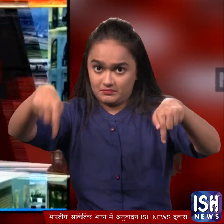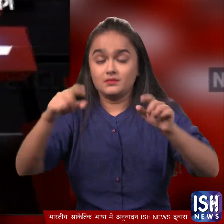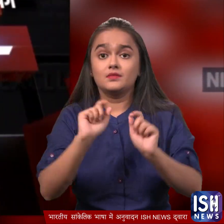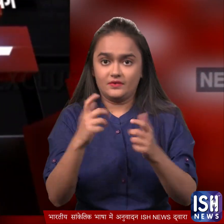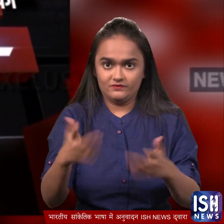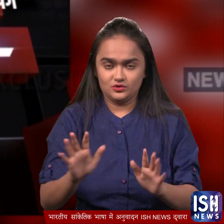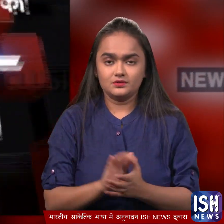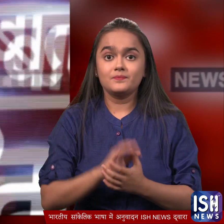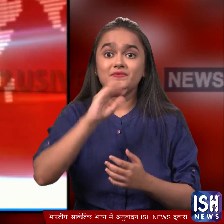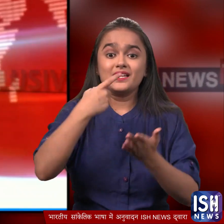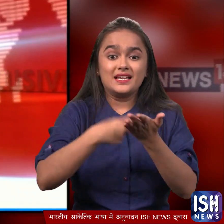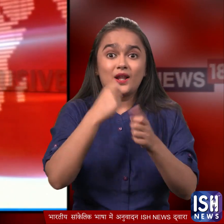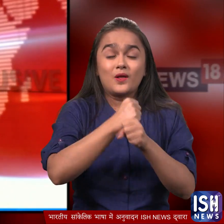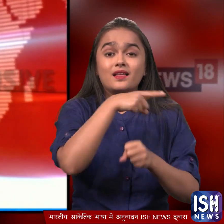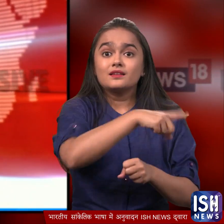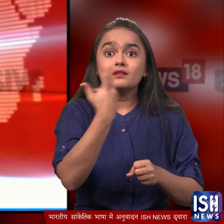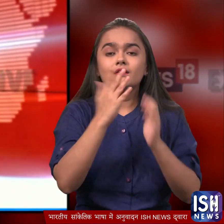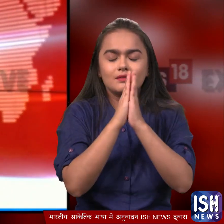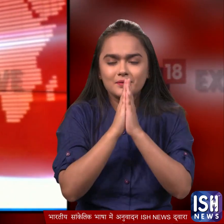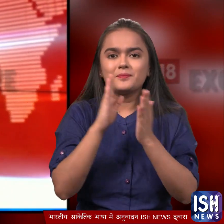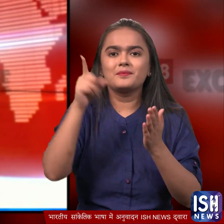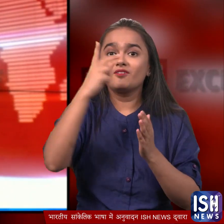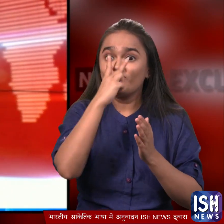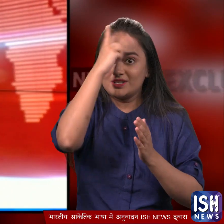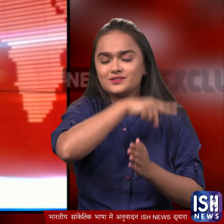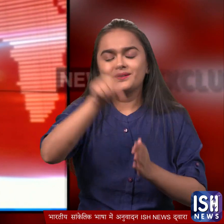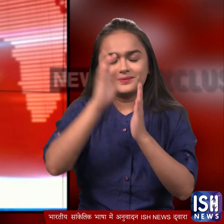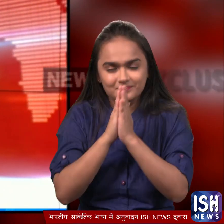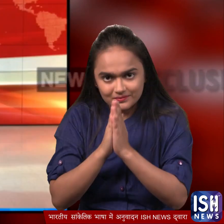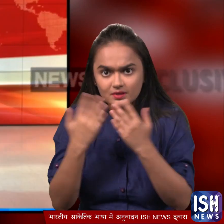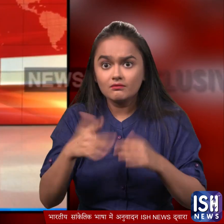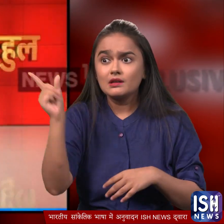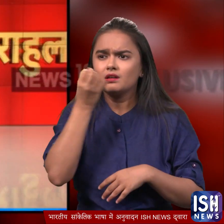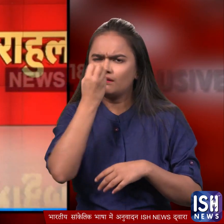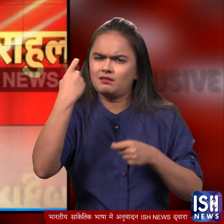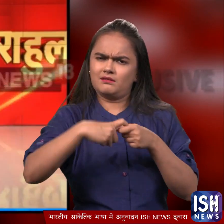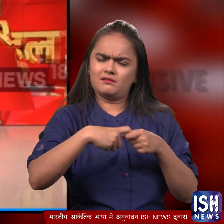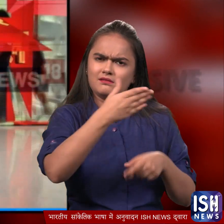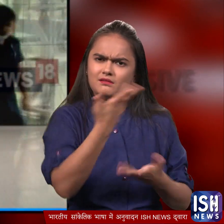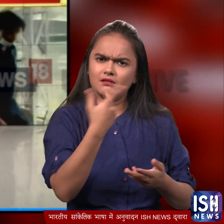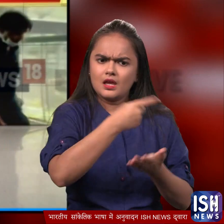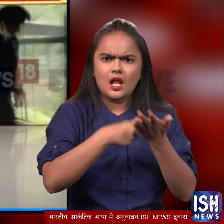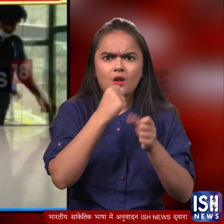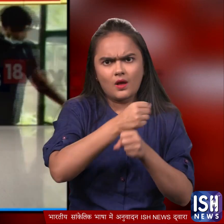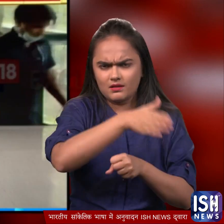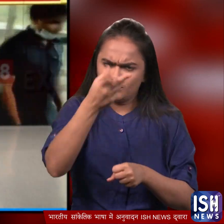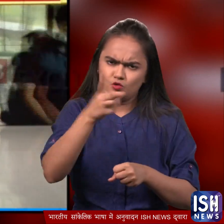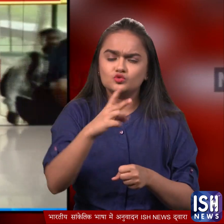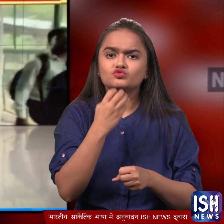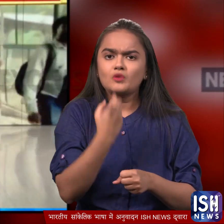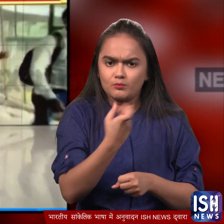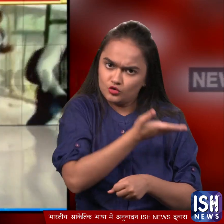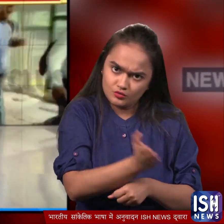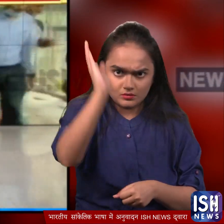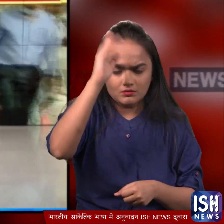अपने मॉडल में लगाए। राहुल गांधी अपने जम्मू दौरे के पहले दिन माता वैष्णो देवी के दर्शन करने पहुंचे, लेकिन उनकी इस यात्रा पर बीजेपी ने सवाल उठा दिए। राहुल